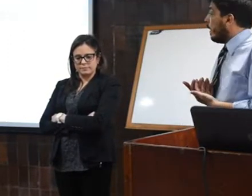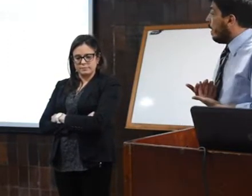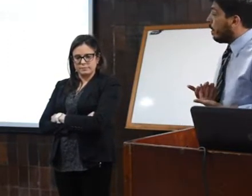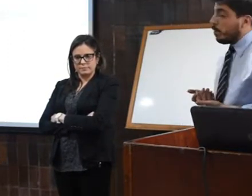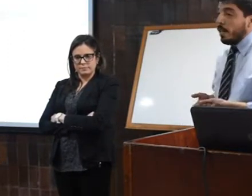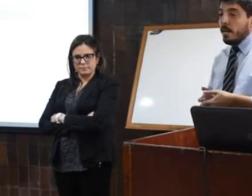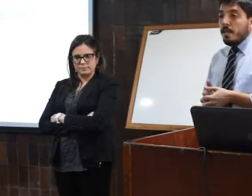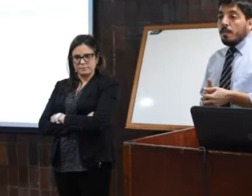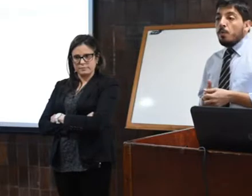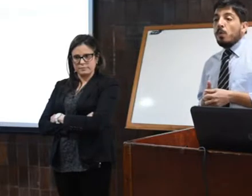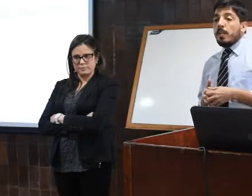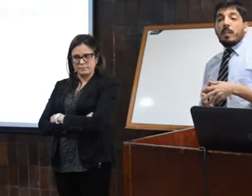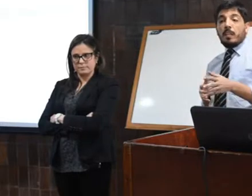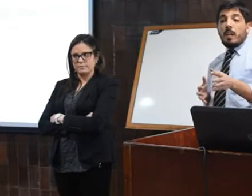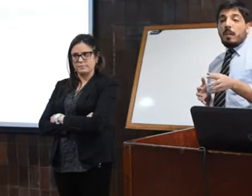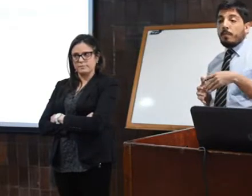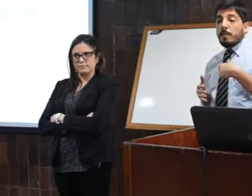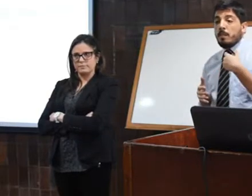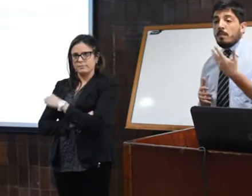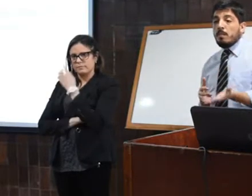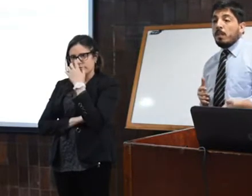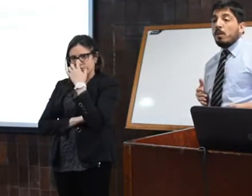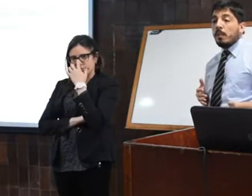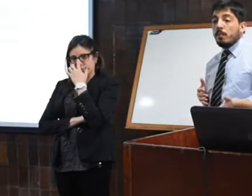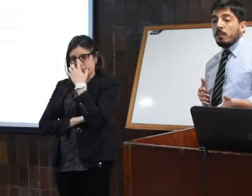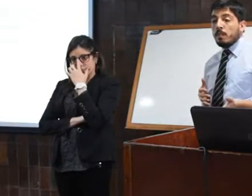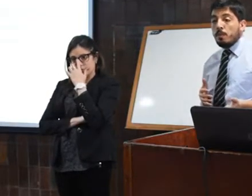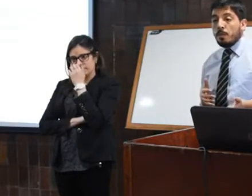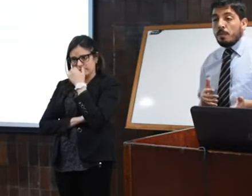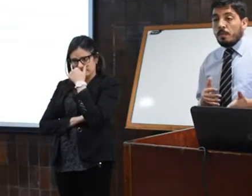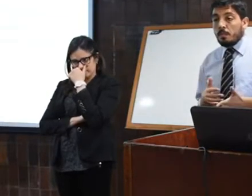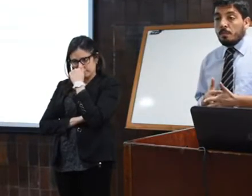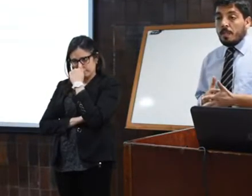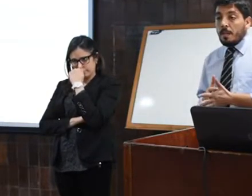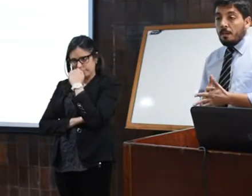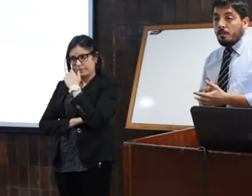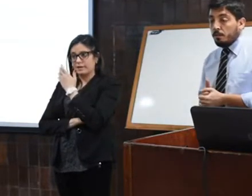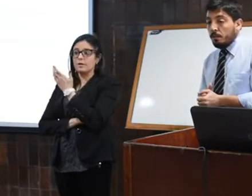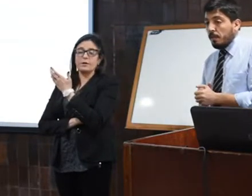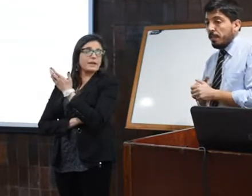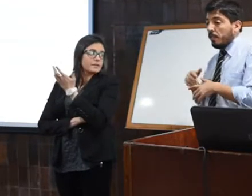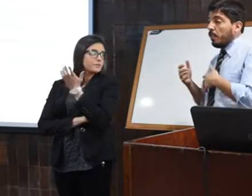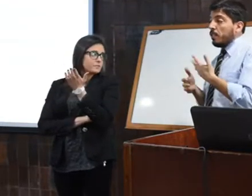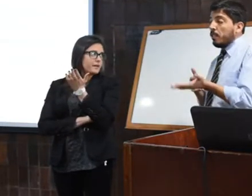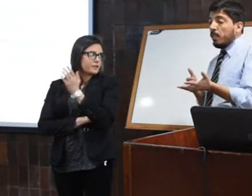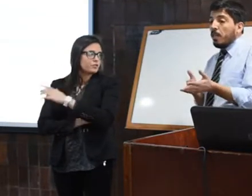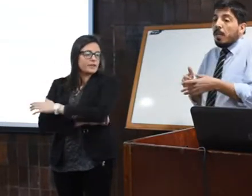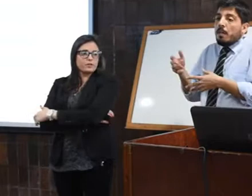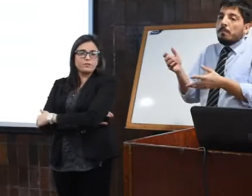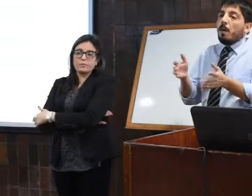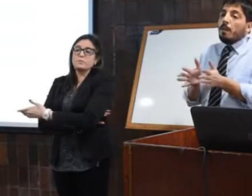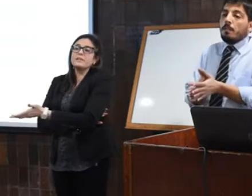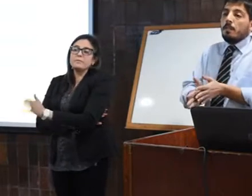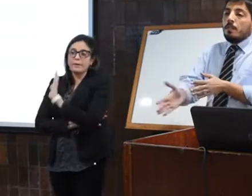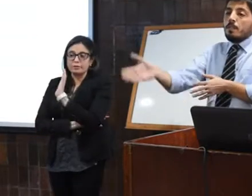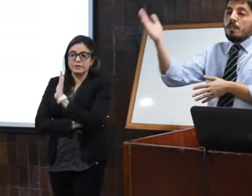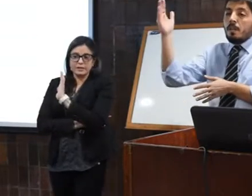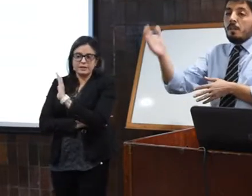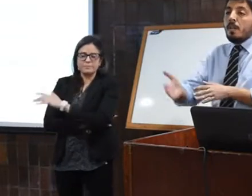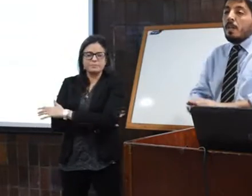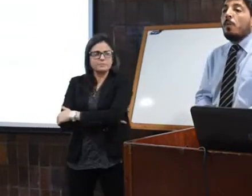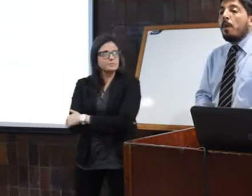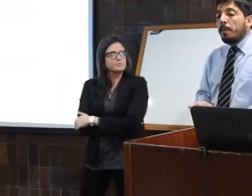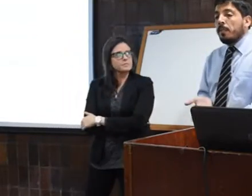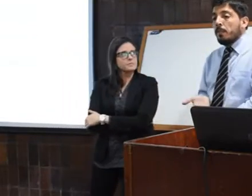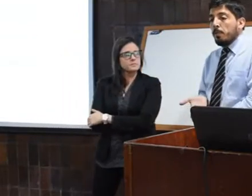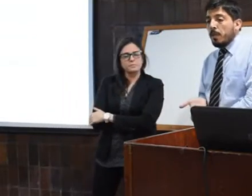y capaz que la persona nunca llega tras la deformación y no se completó de seguro nunca trajo yo